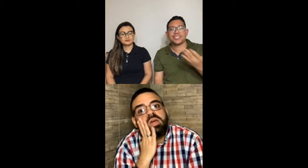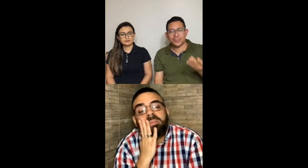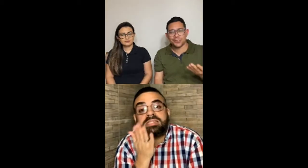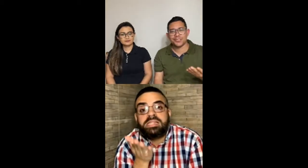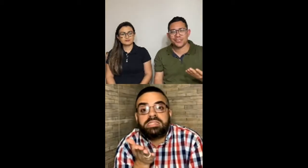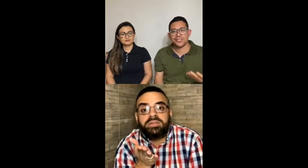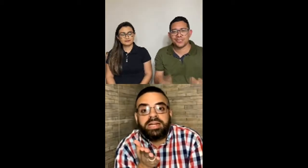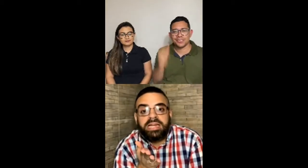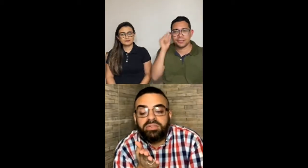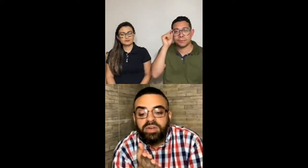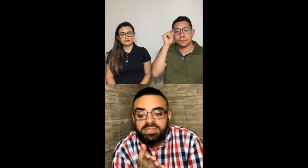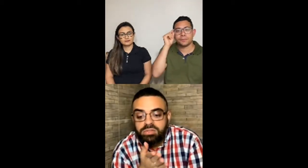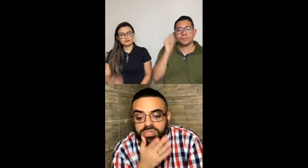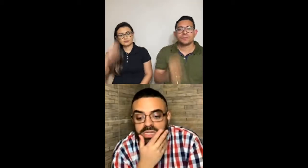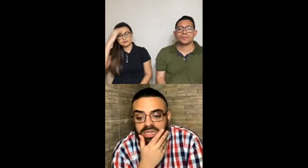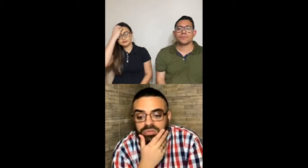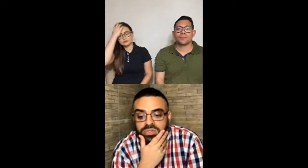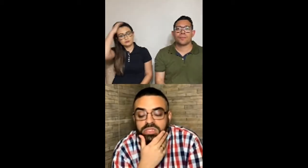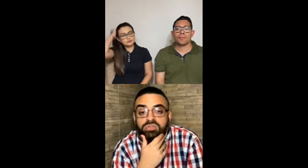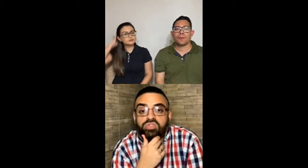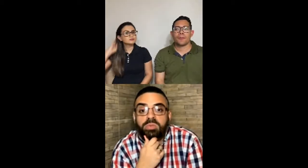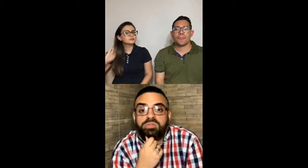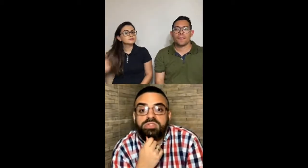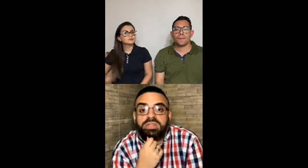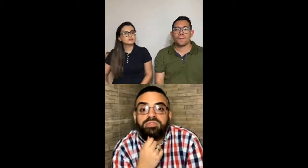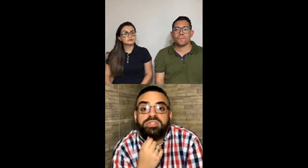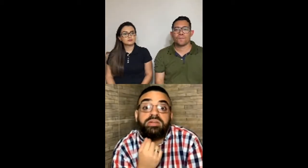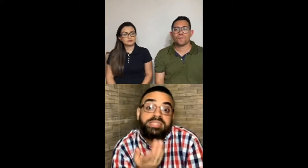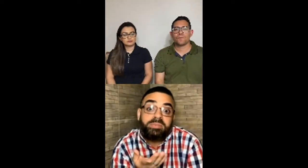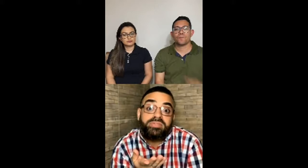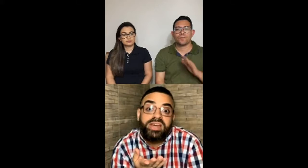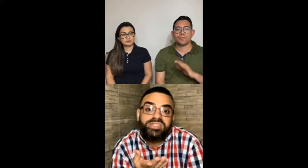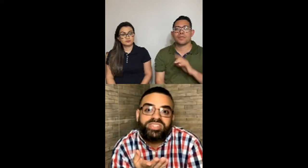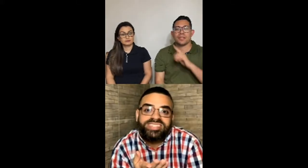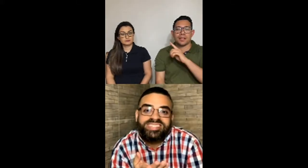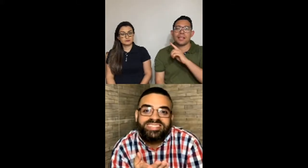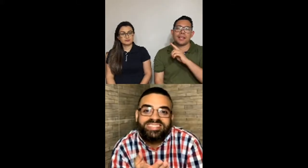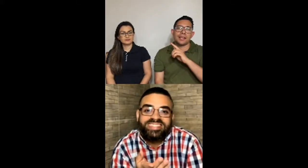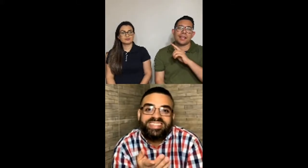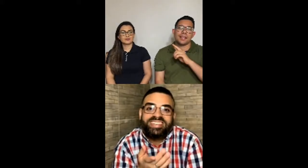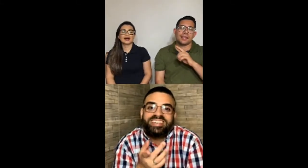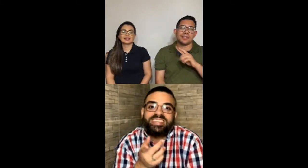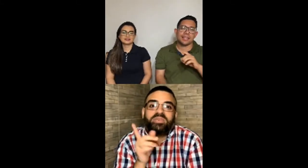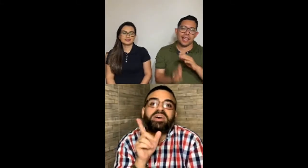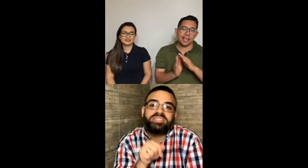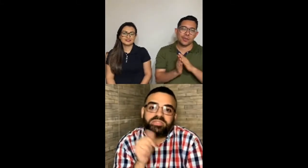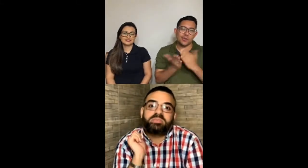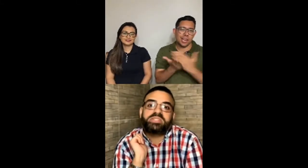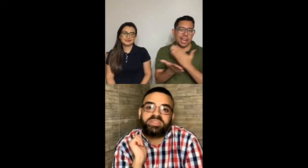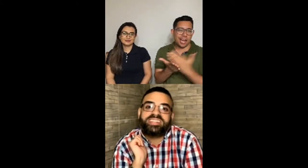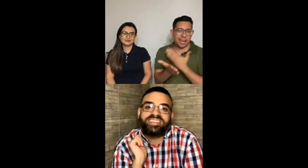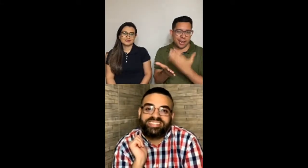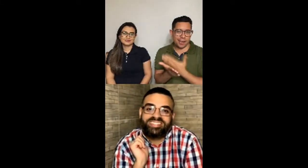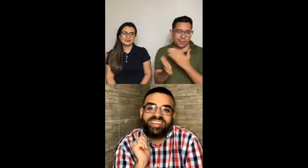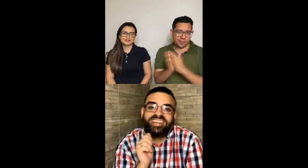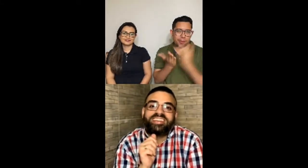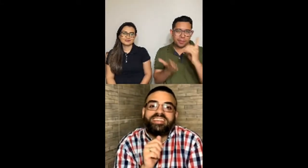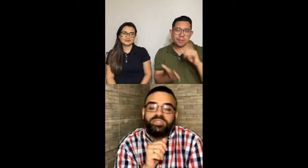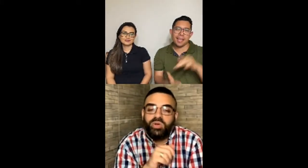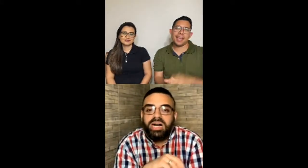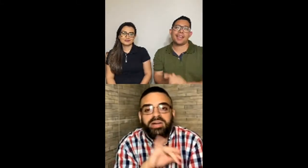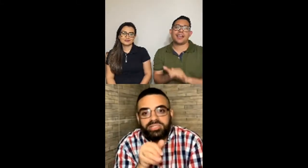fiquei assim, gente, que loucura, glória a Deus. Mas eles estão naquela fase dos livros que os nomes dos livros